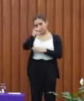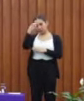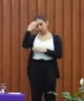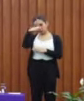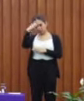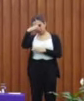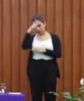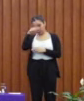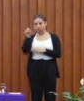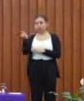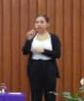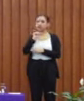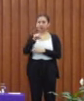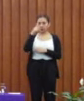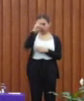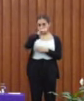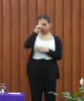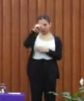esta institución. Gracias.